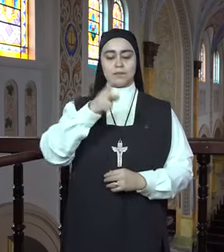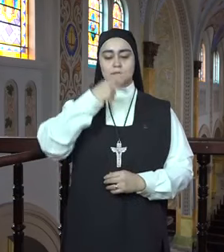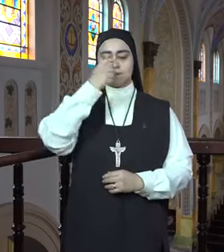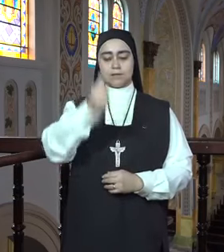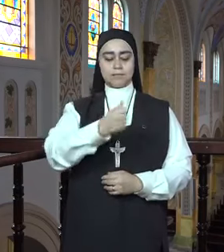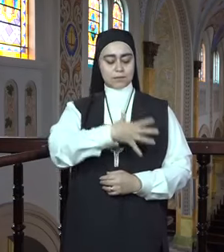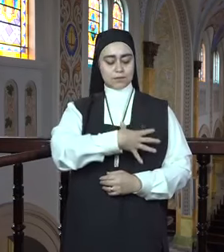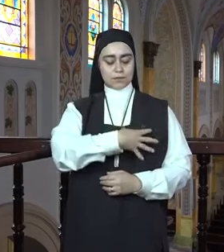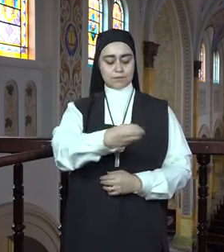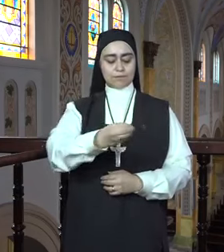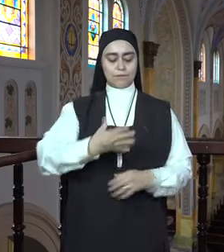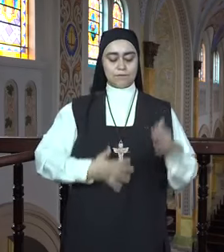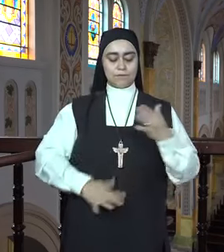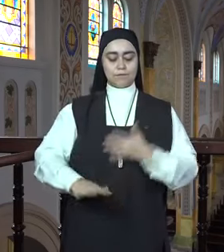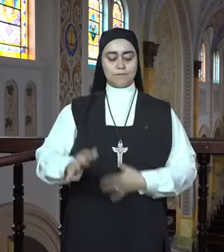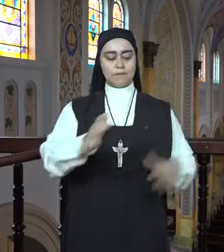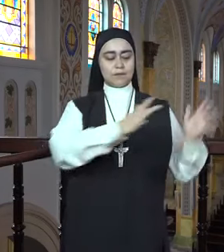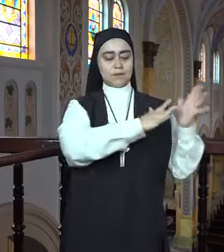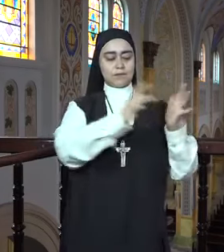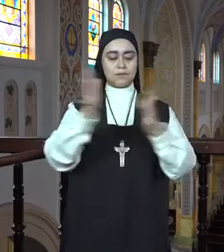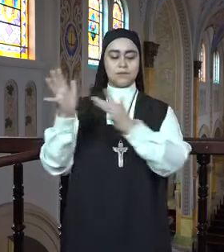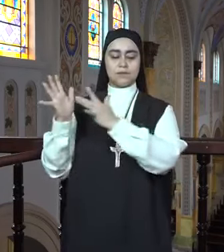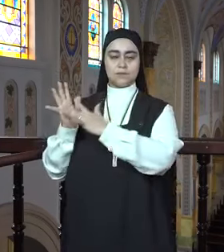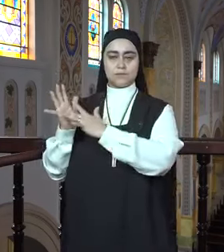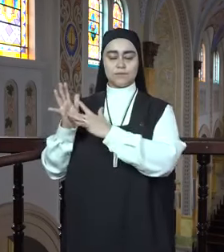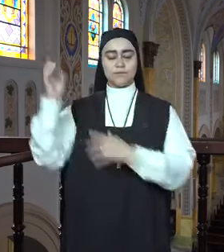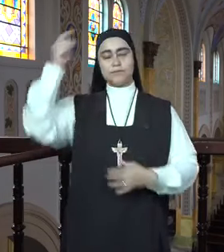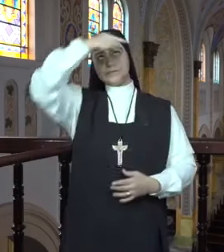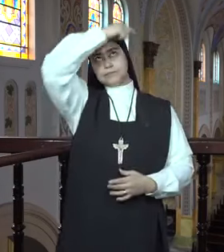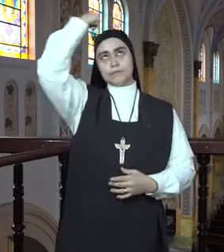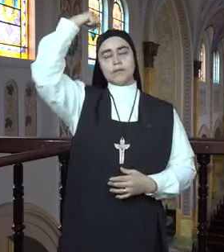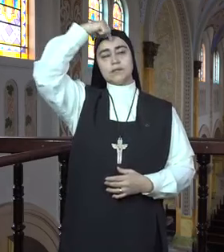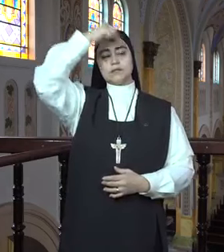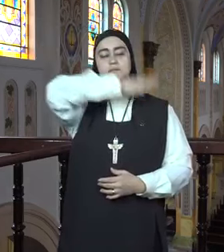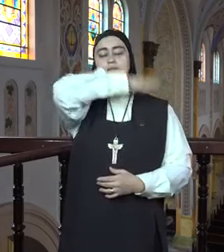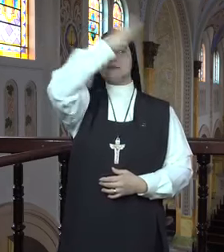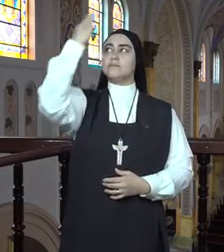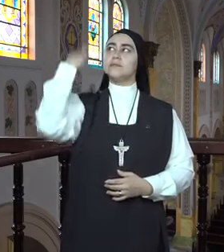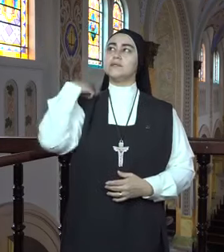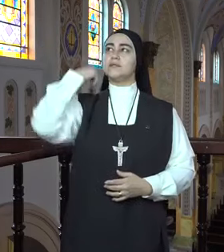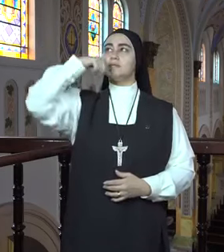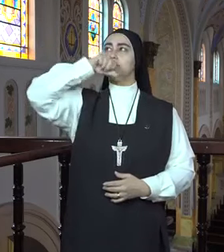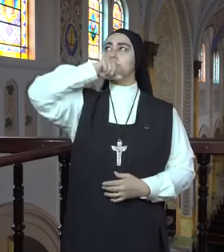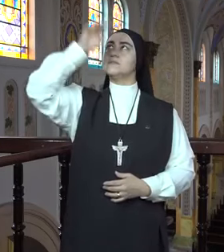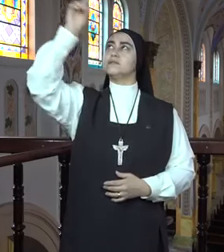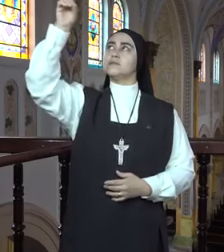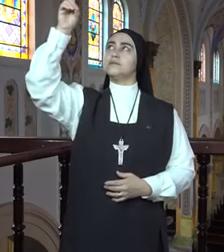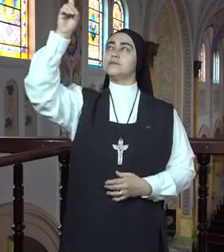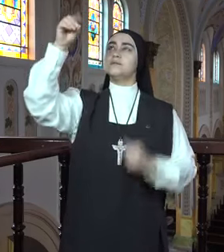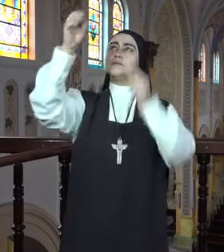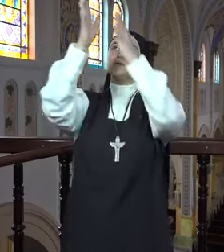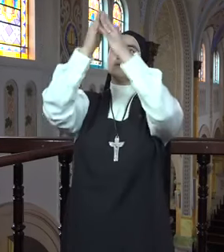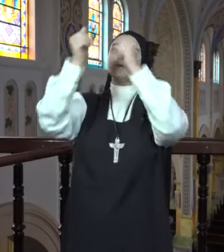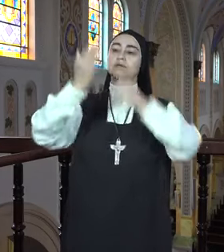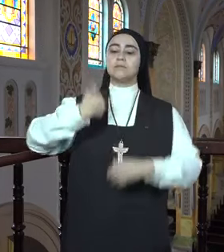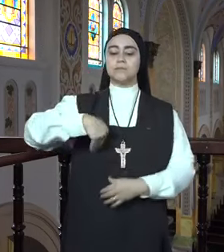as mulheres, e bendito é o fruto do vosso ventre, Jesus. Santa Maria, Mãe de Deus,